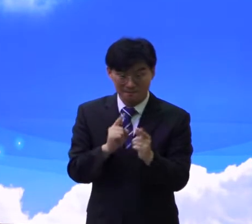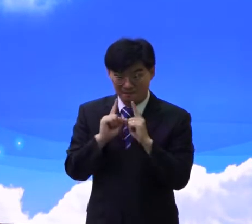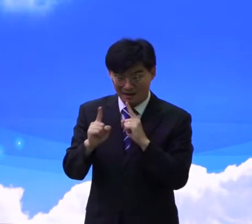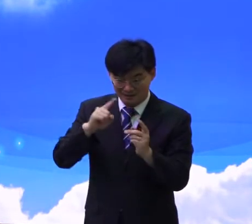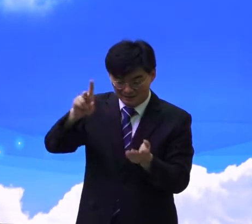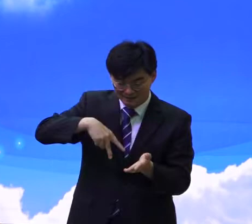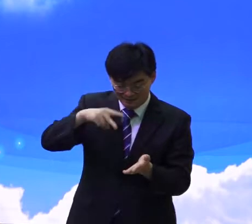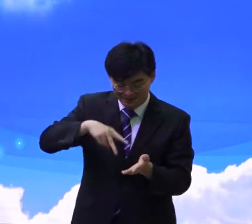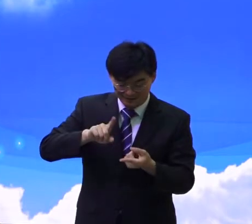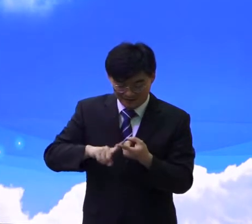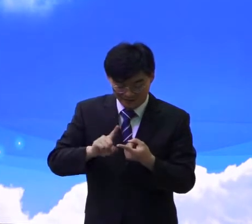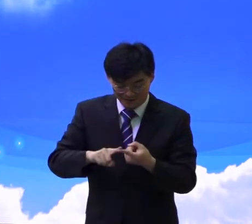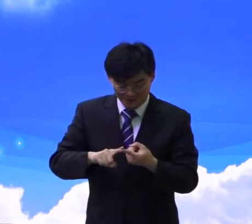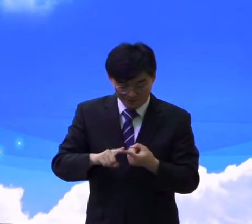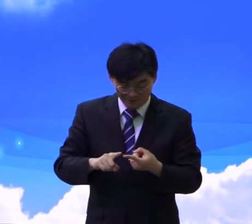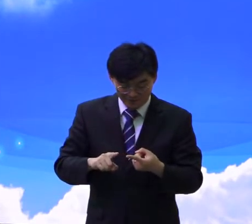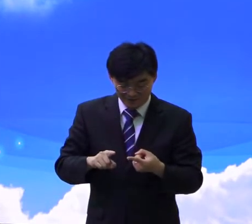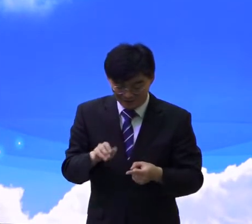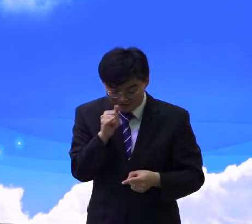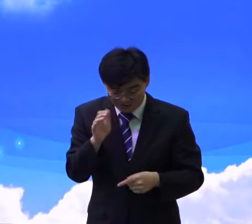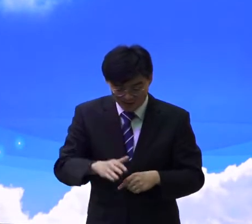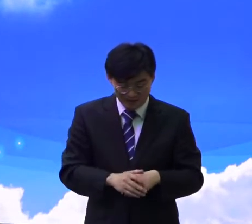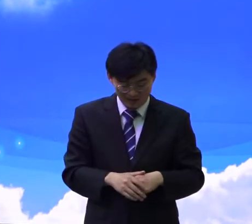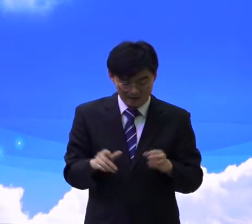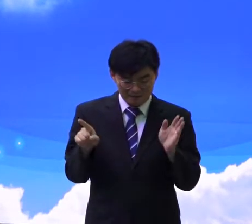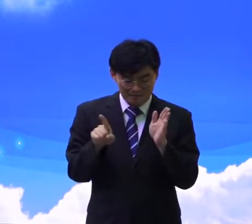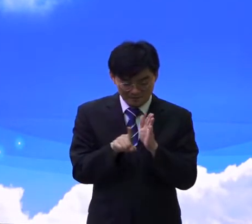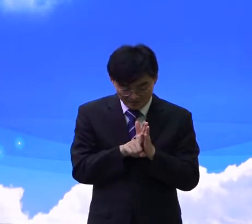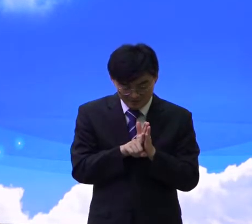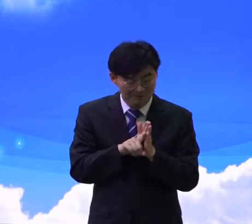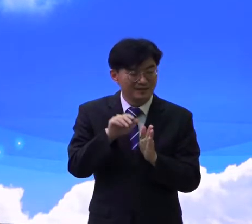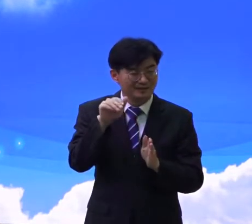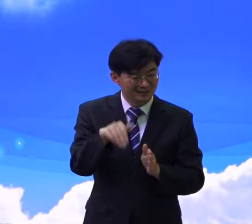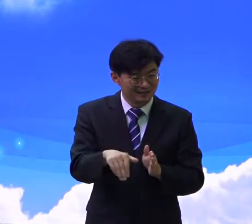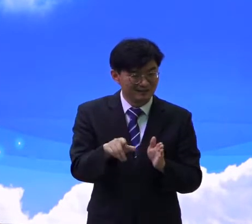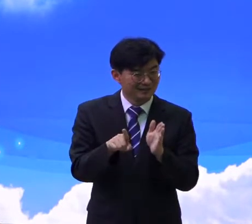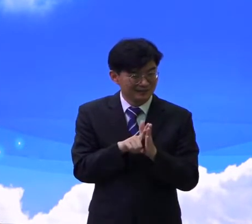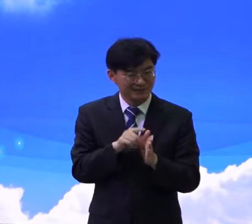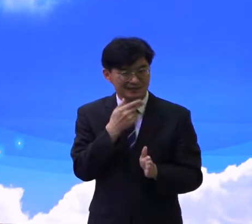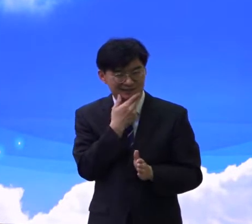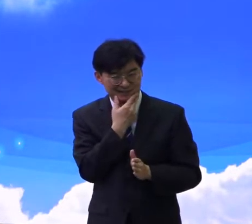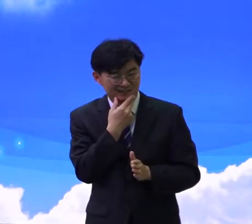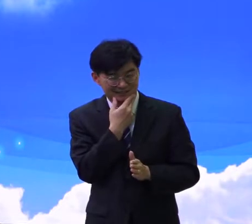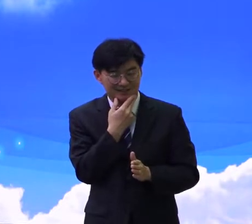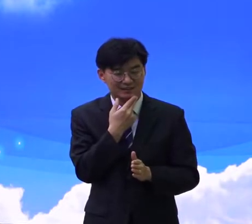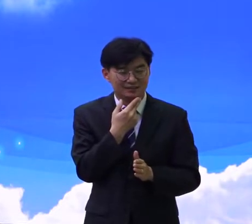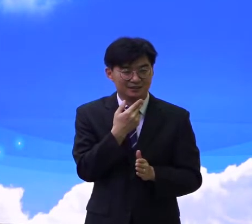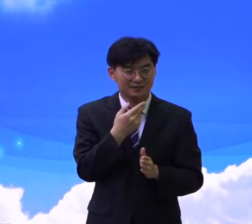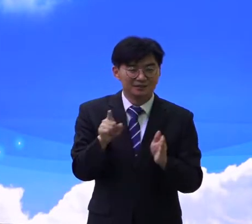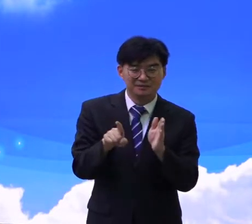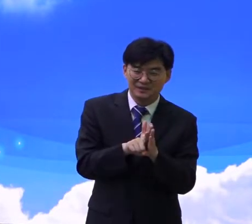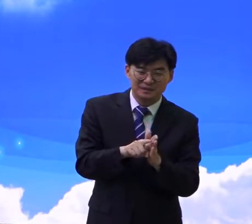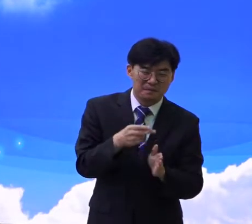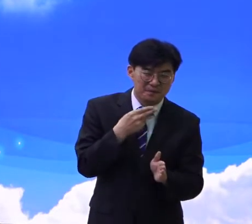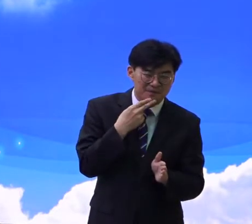약속을 주셨음에도 믿지 않는, 믿어지지 않는, 깨달아지지 않는 문제가 우리에게